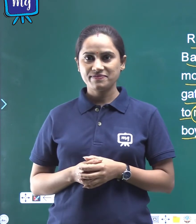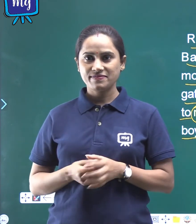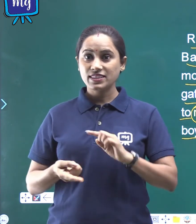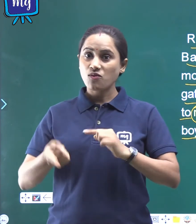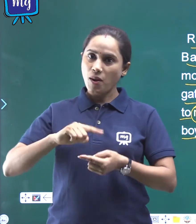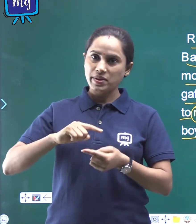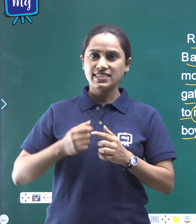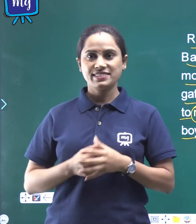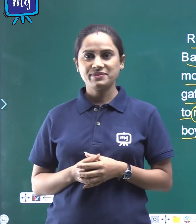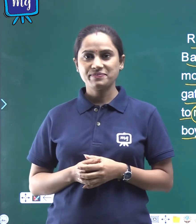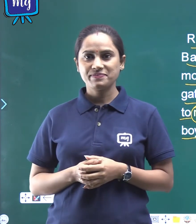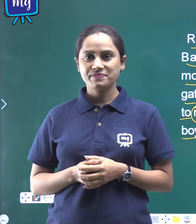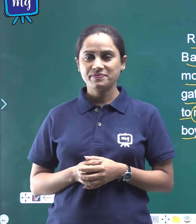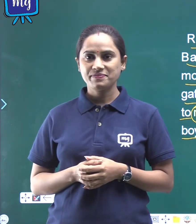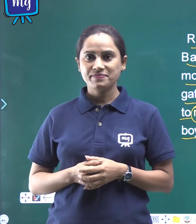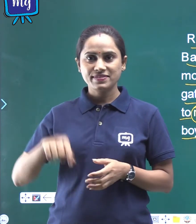वापस,